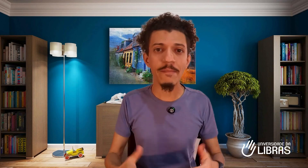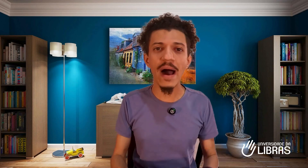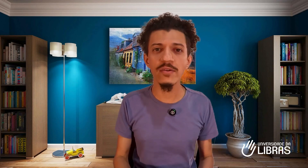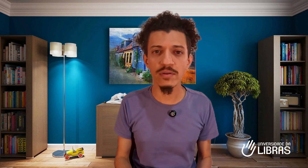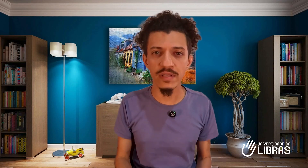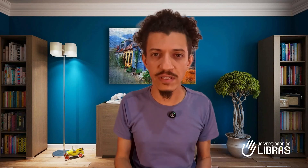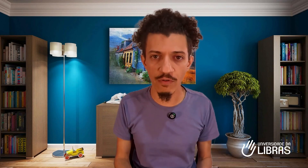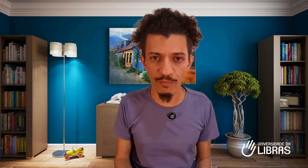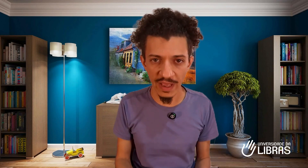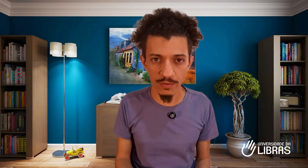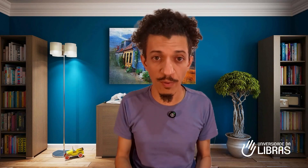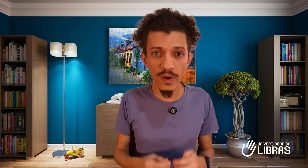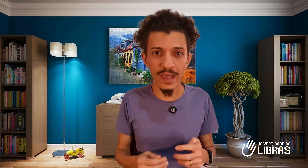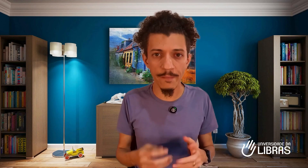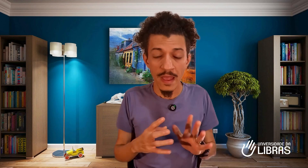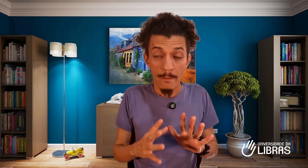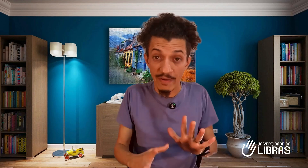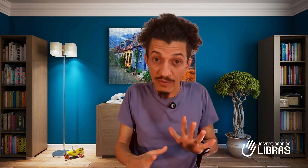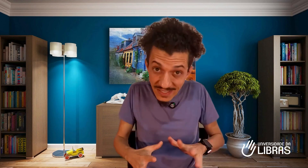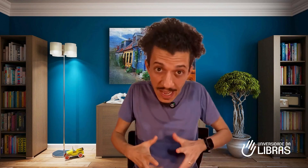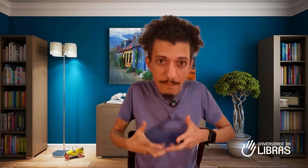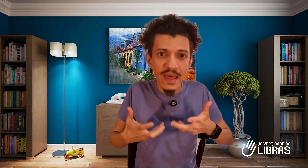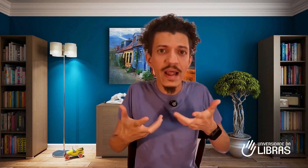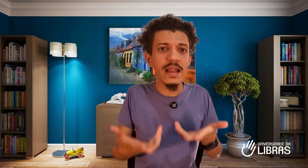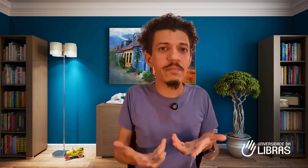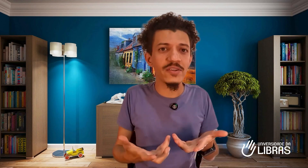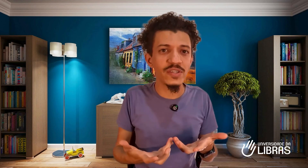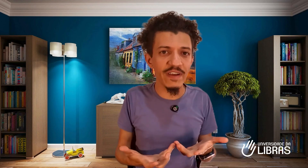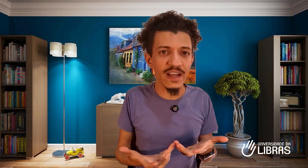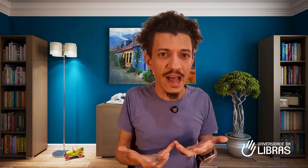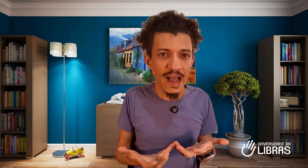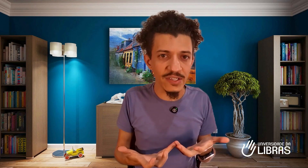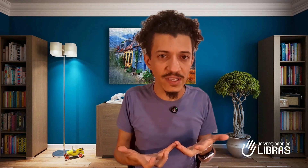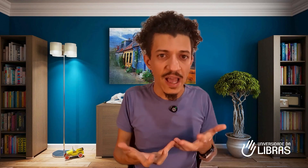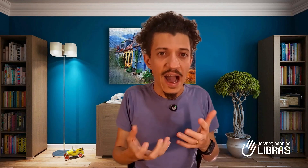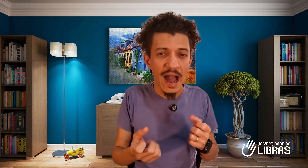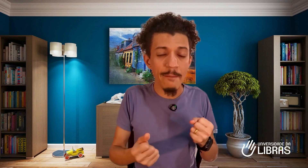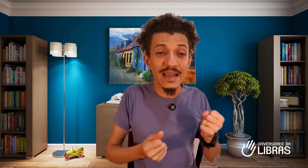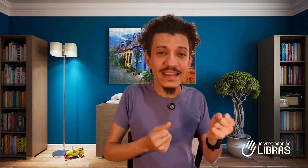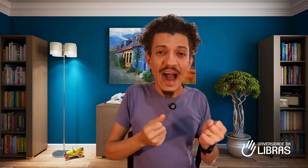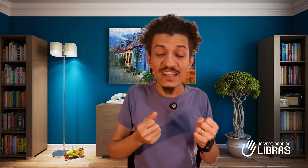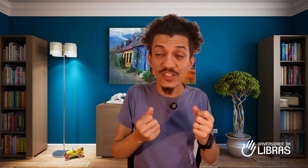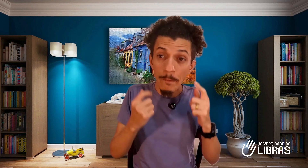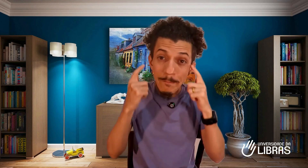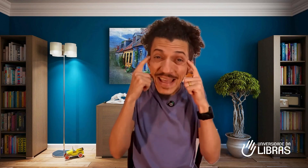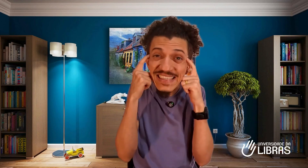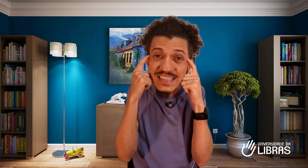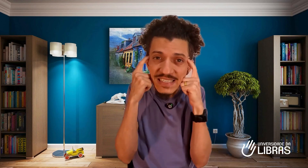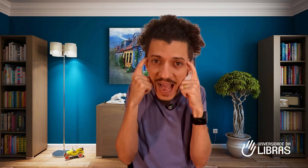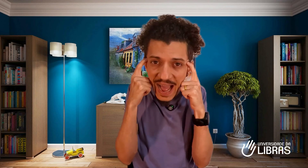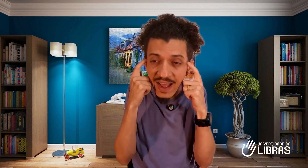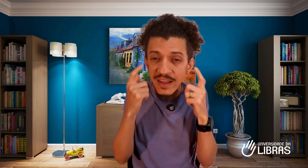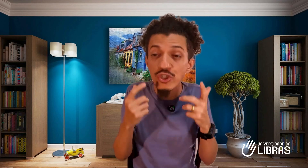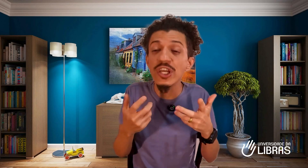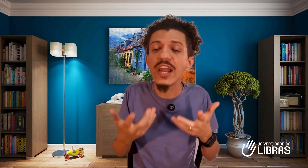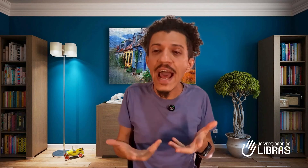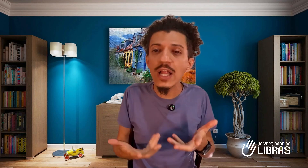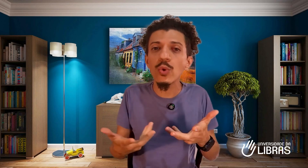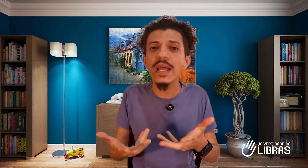o seu desenvolvimento. Por quê? Para você saber a Libras de verdade, a habilidade de pensar direto em